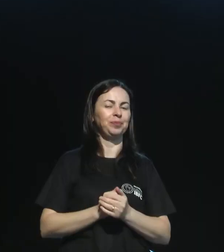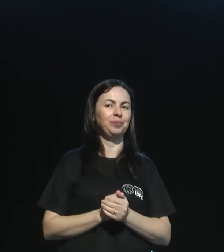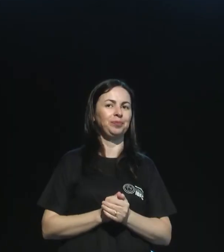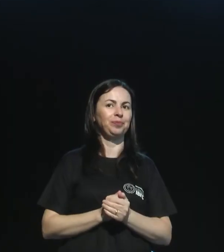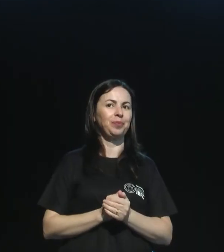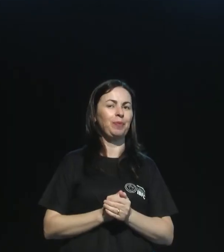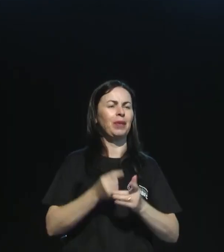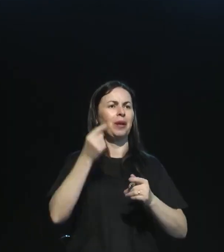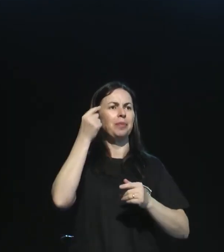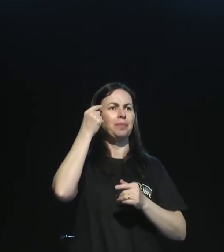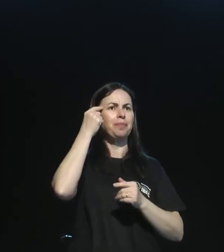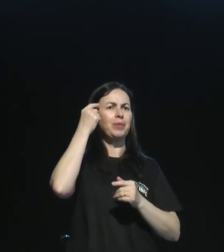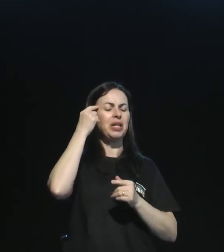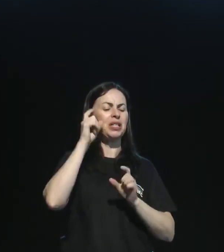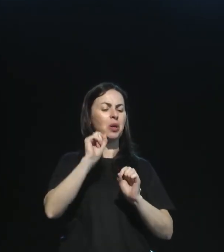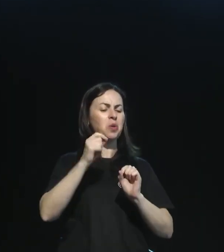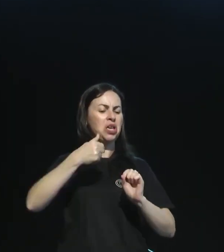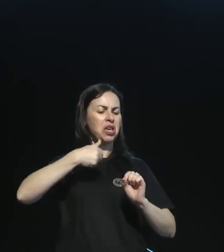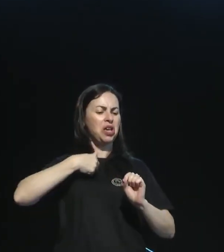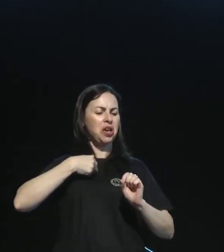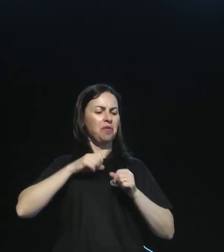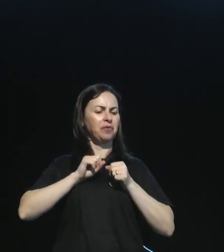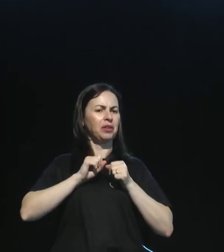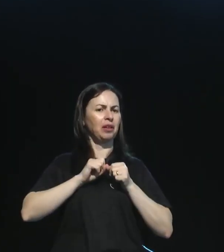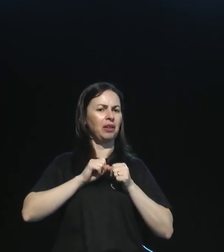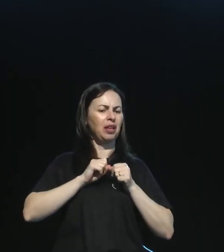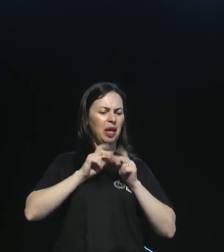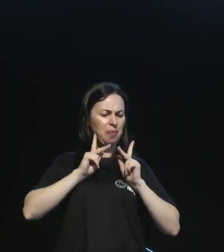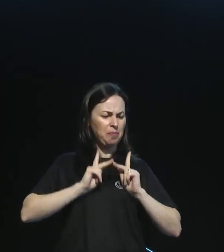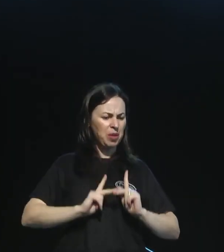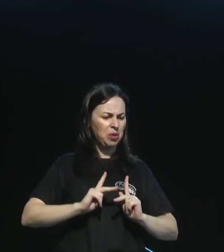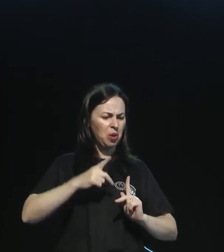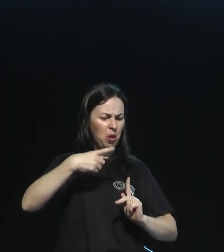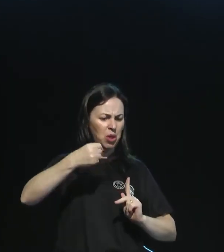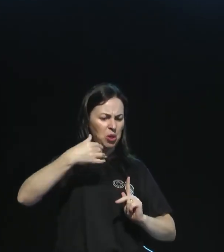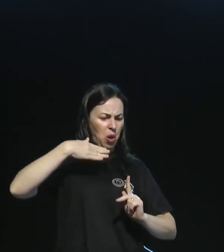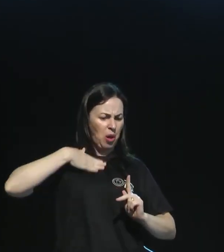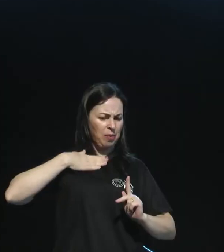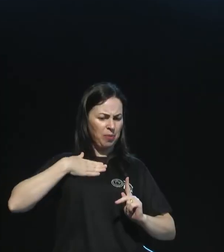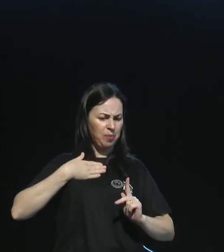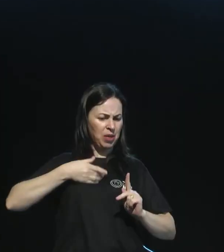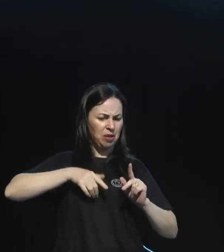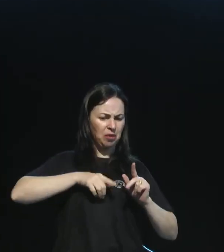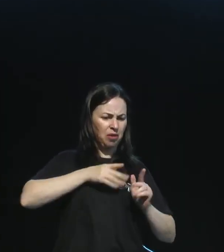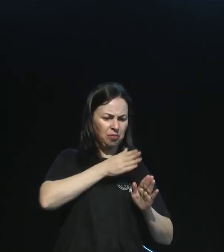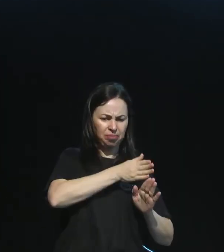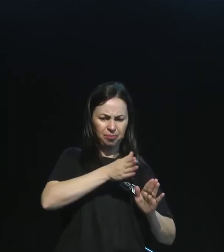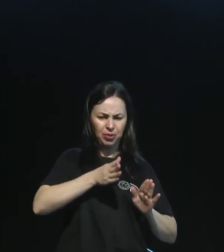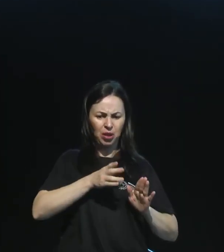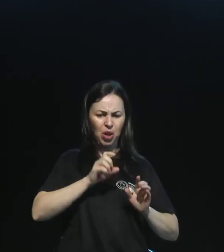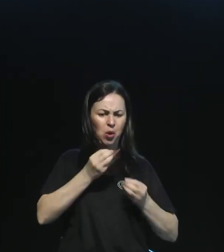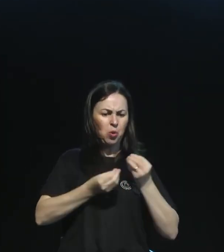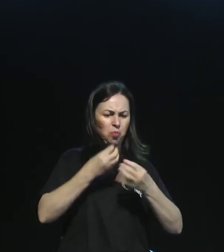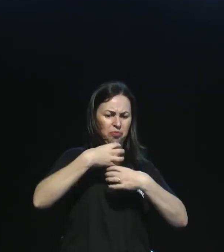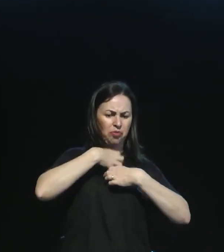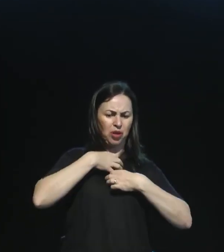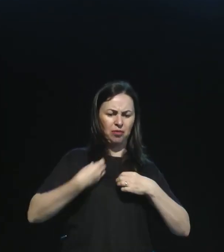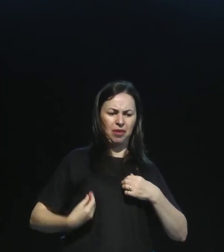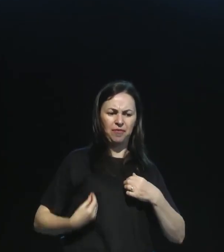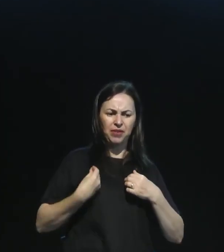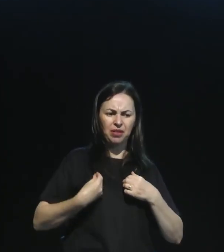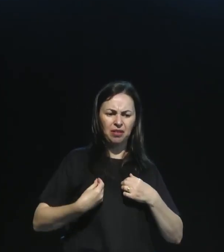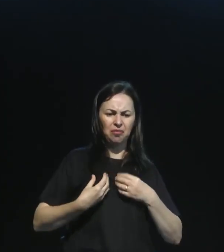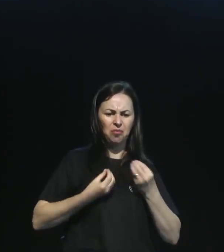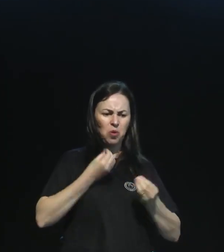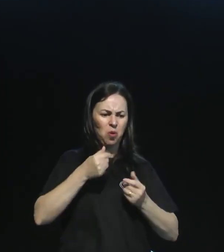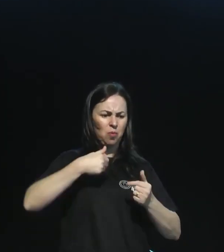de dizer o que eu tenho que fazer. Ninguém tem o direito de me dizer como viver a minha vida. Ninguém tem o